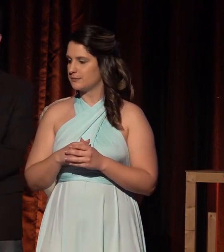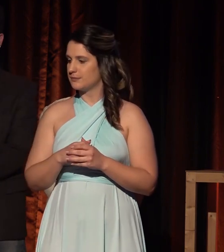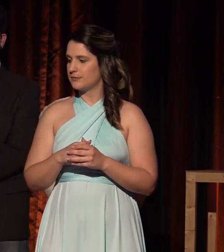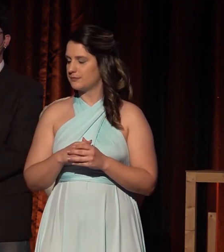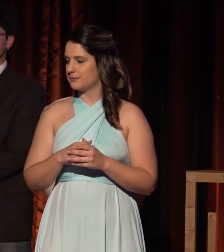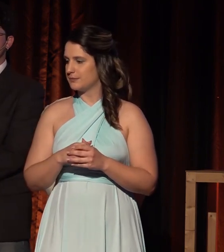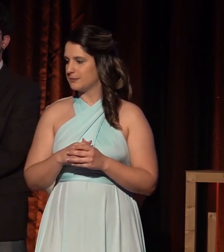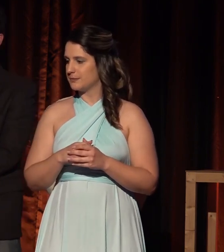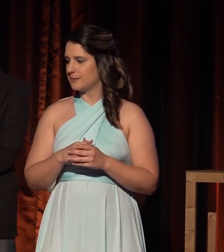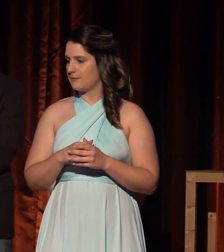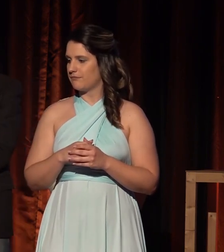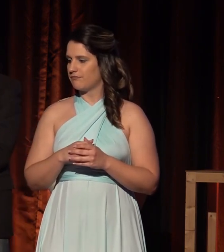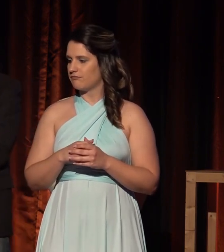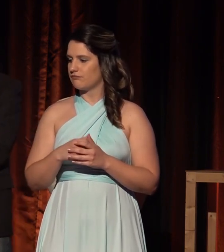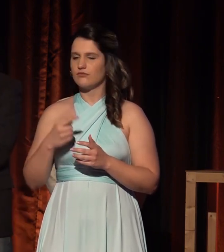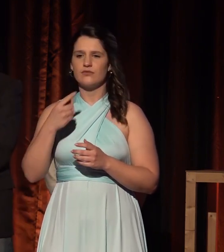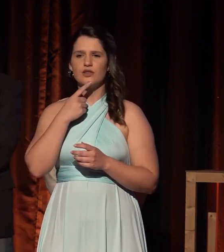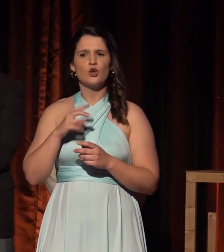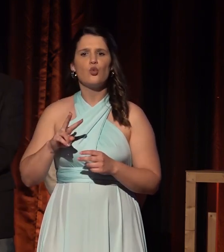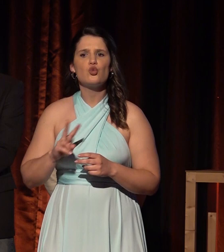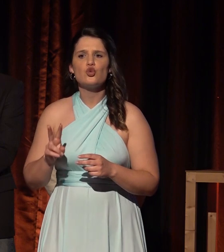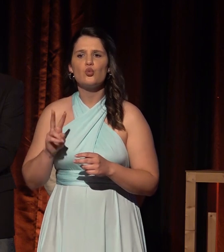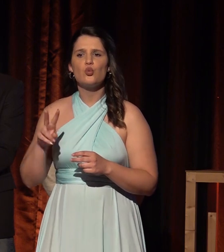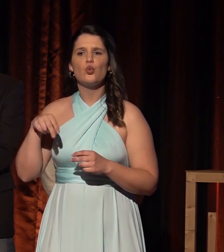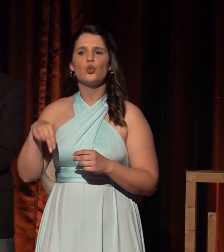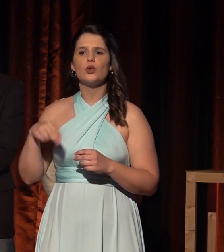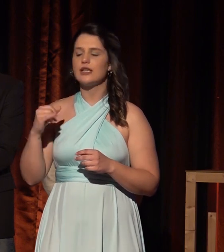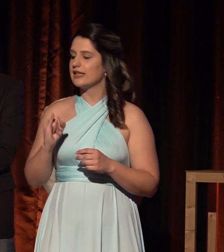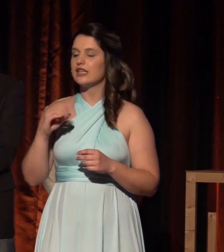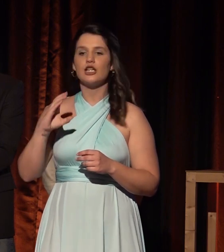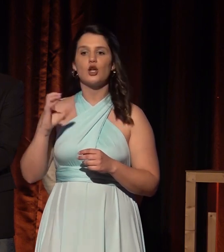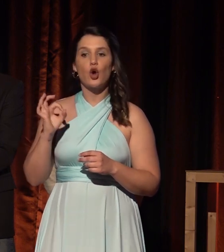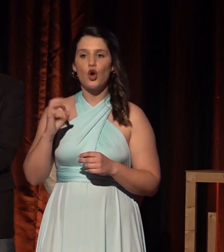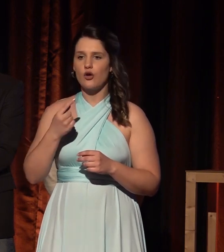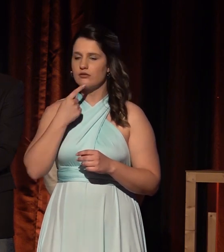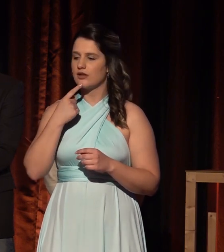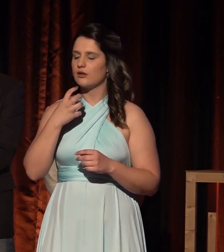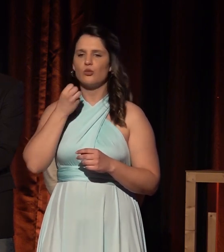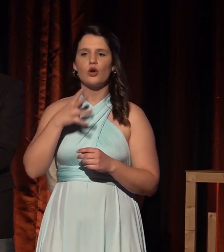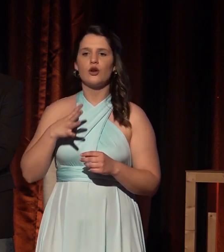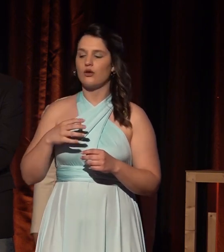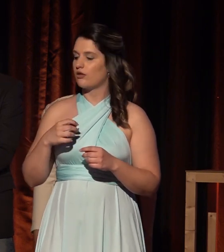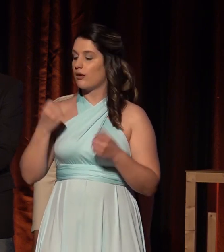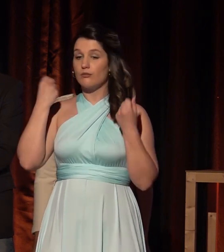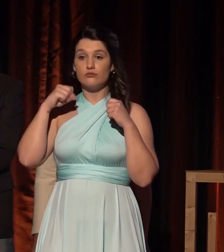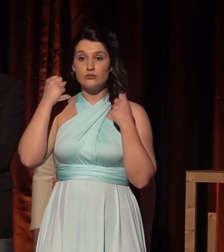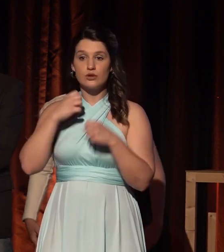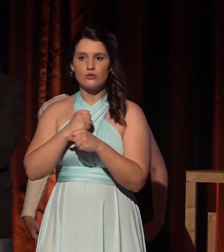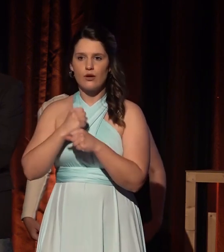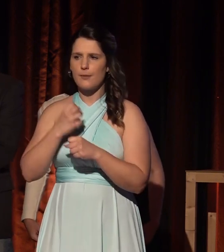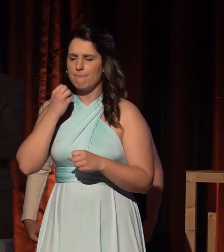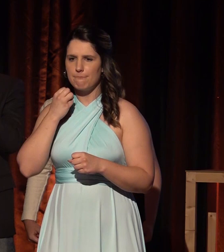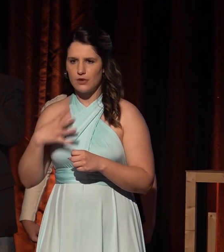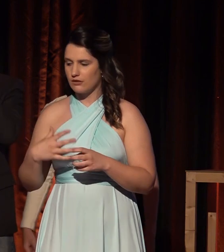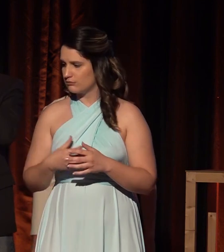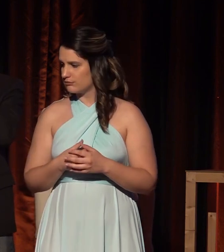innovar. És una oportunitat única per créixer i aprendre i convertir-nos en bons professionals. Fa